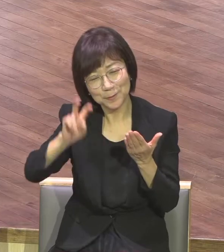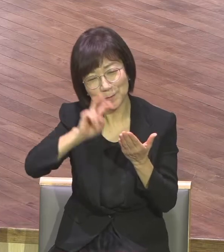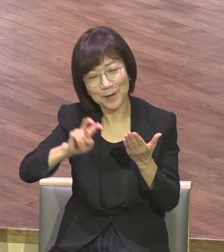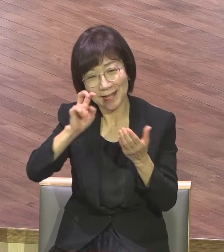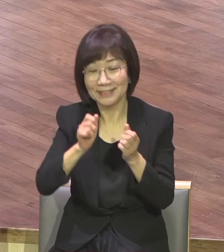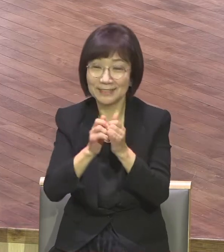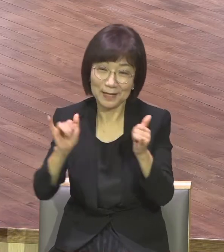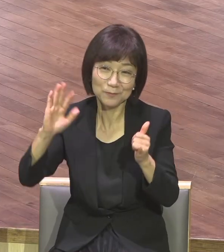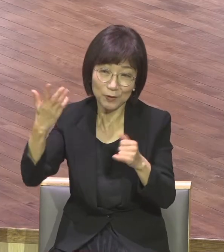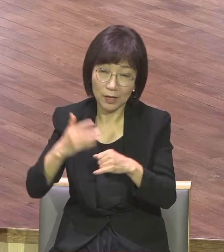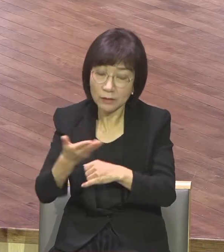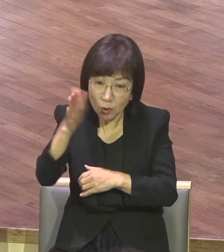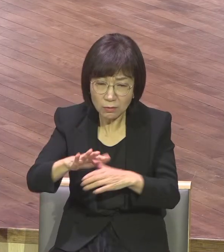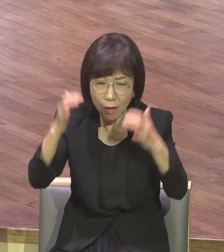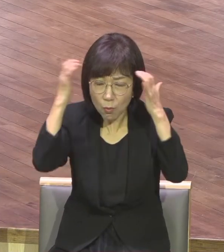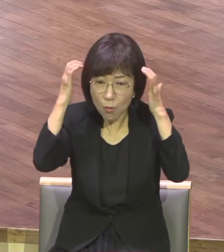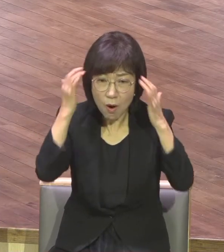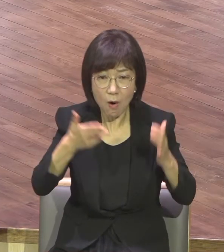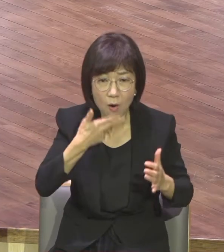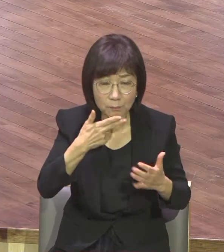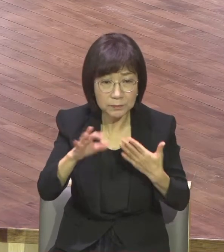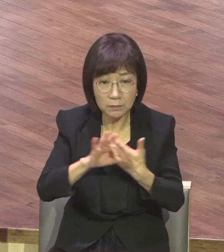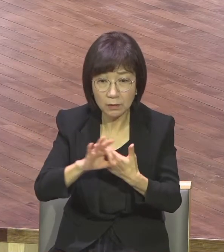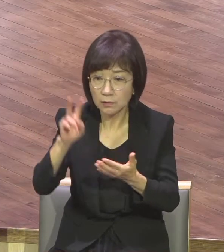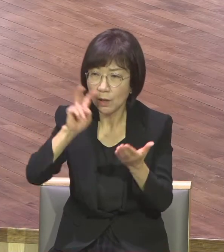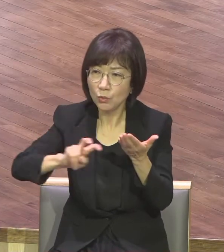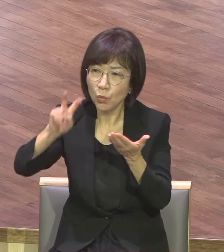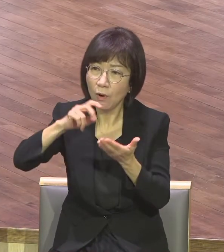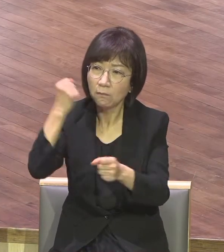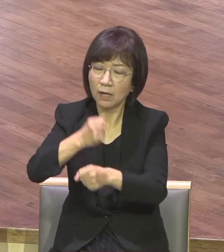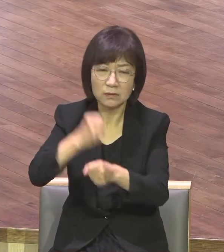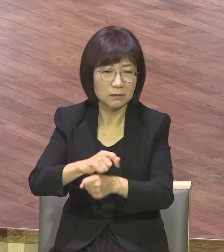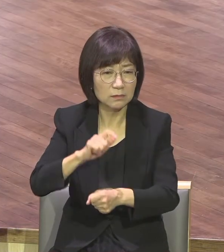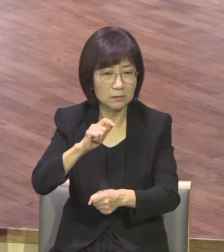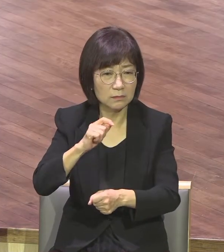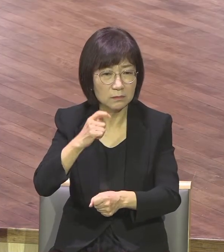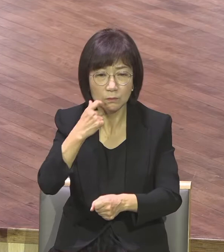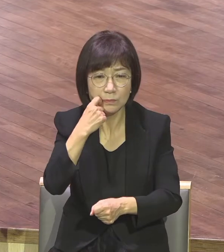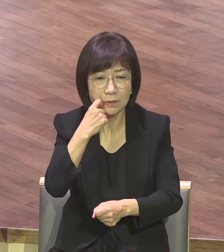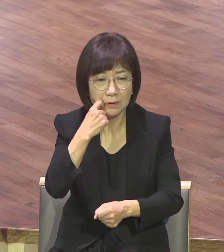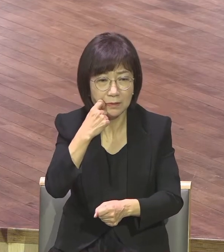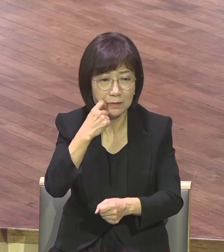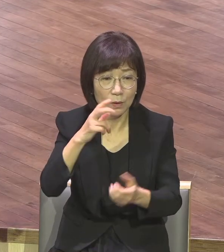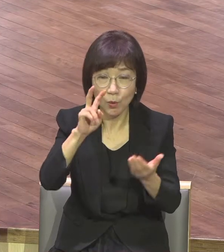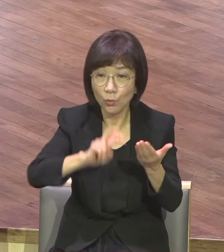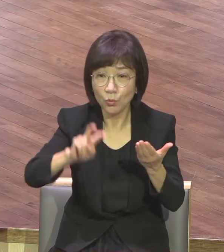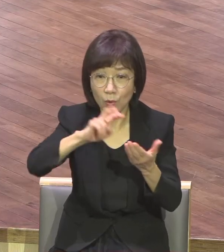그러나 고통이 없다면 노래가 만들어지지 않음을 의하리.